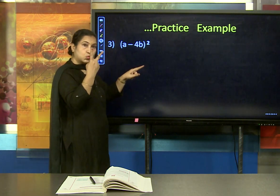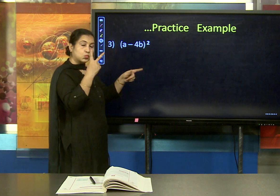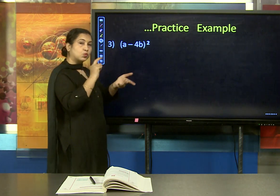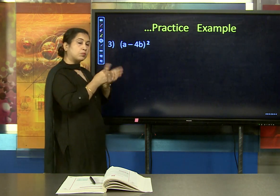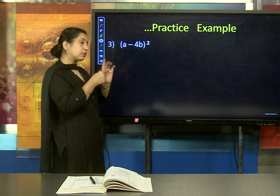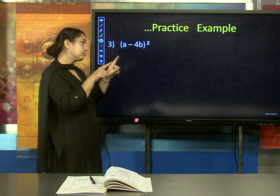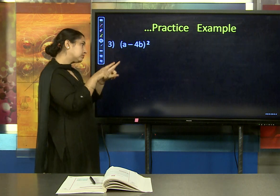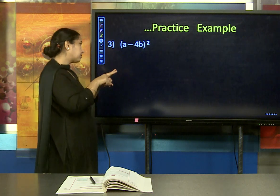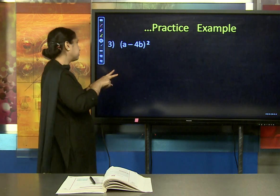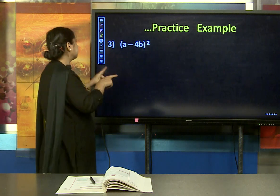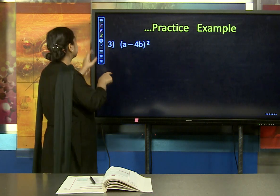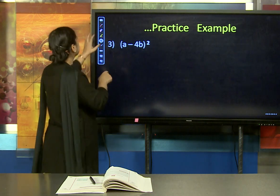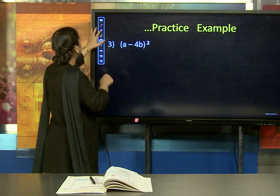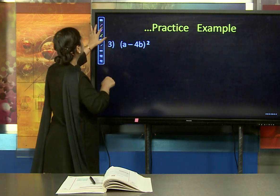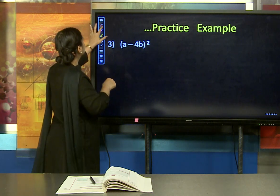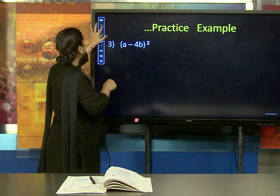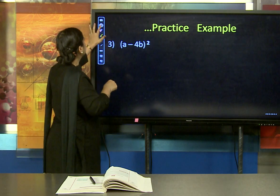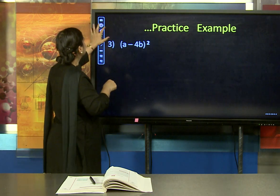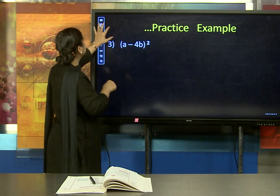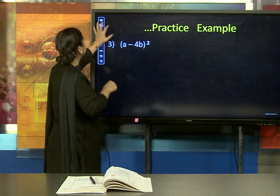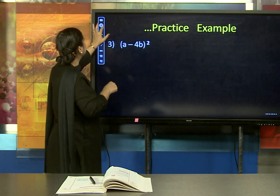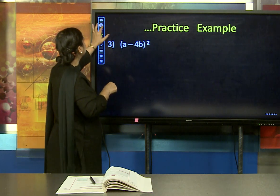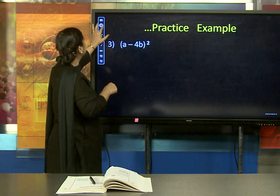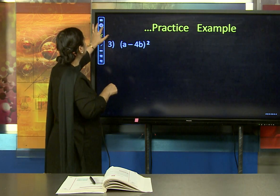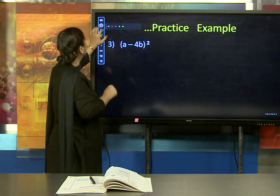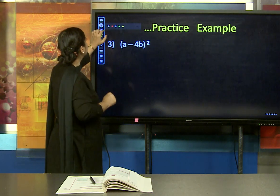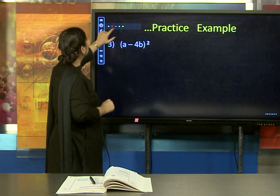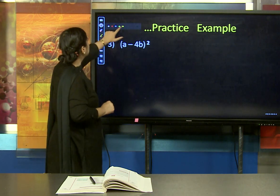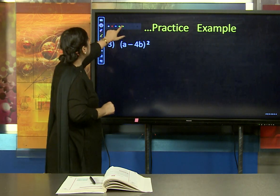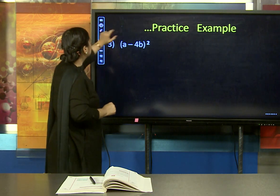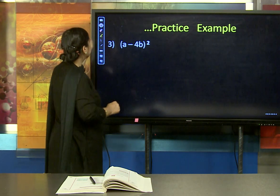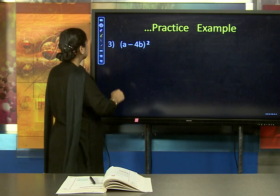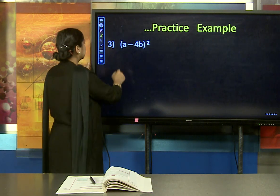4b, इसमें दोनों ब्रैकेट्स में लिखा जाएगा।